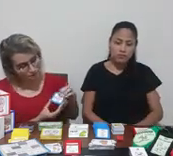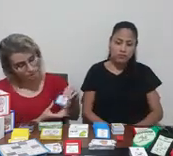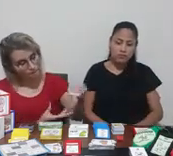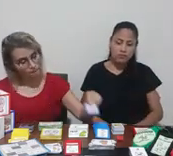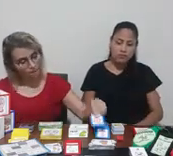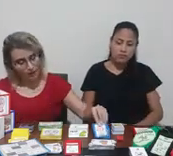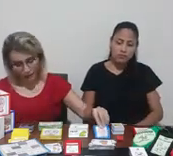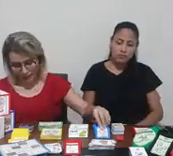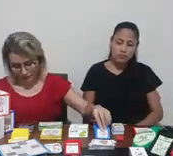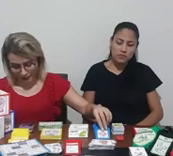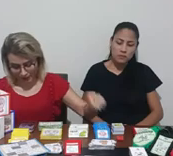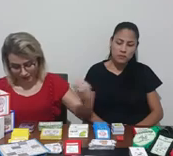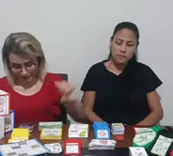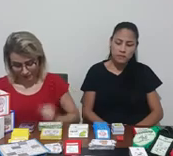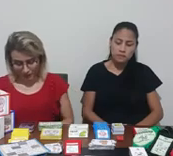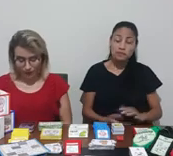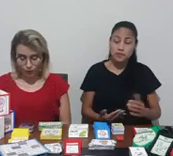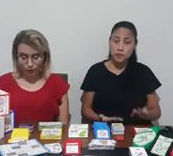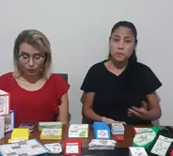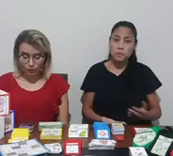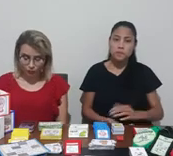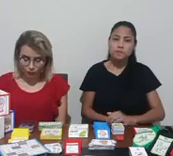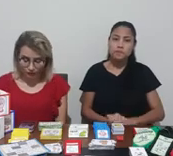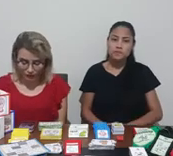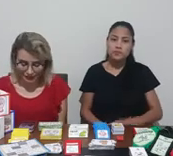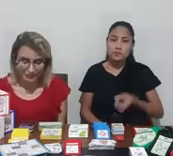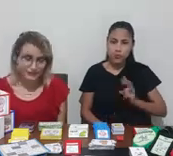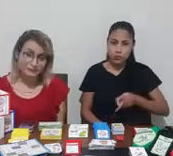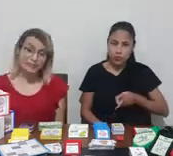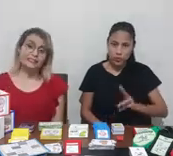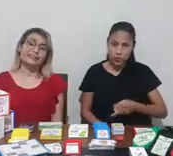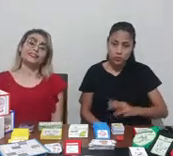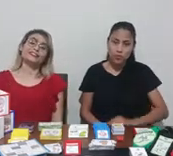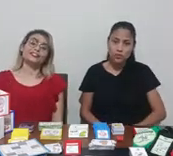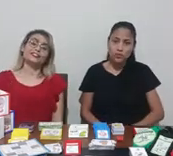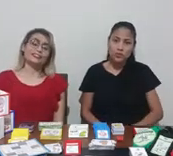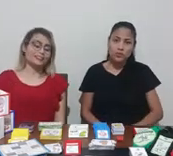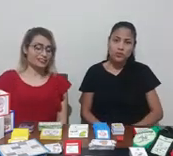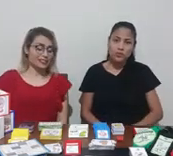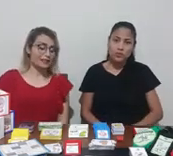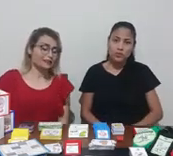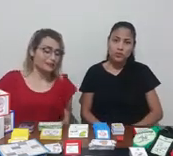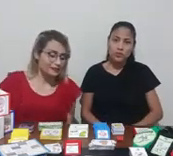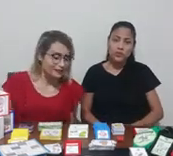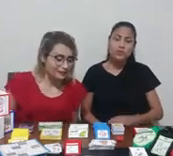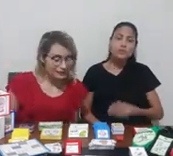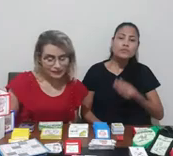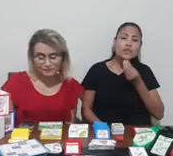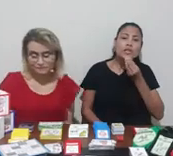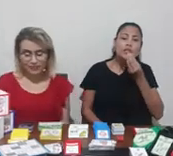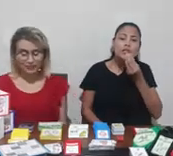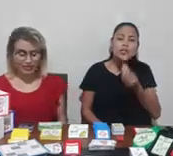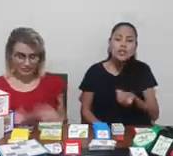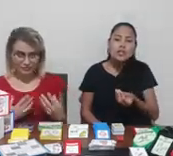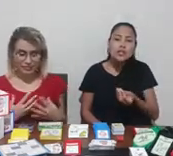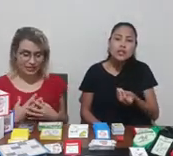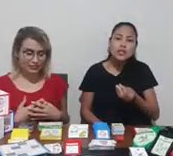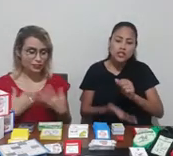Ok? Pois é. Então, continuando ainda nessas dicas, né,